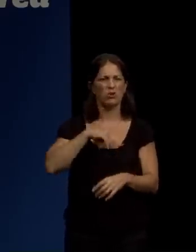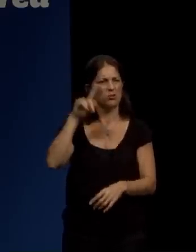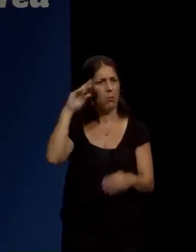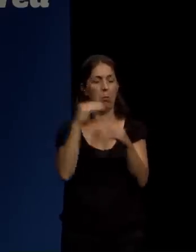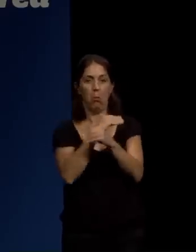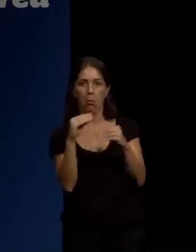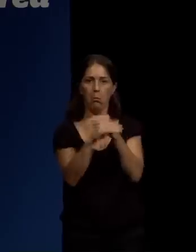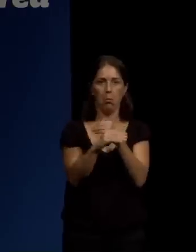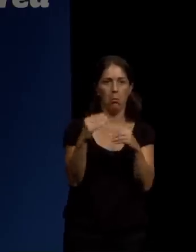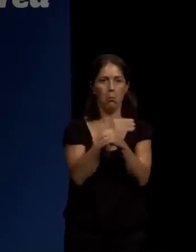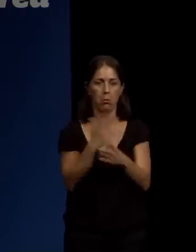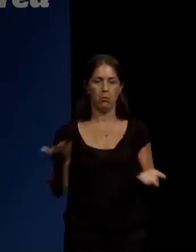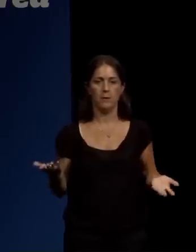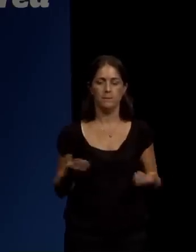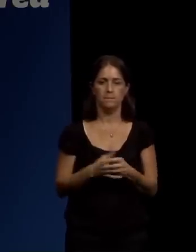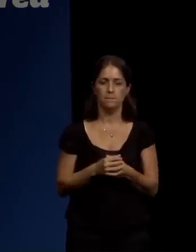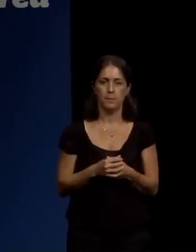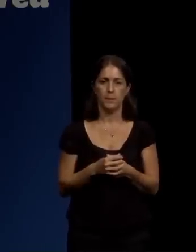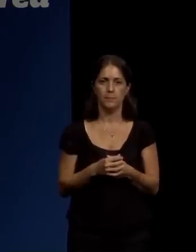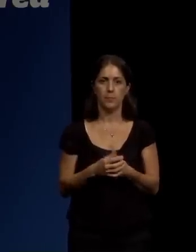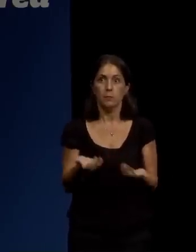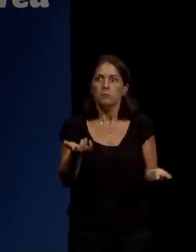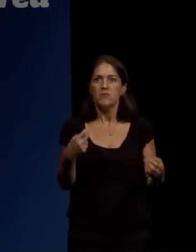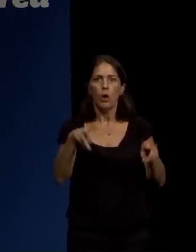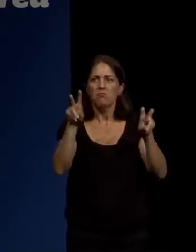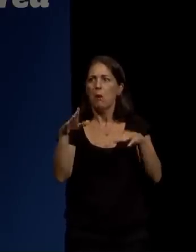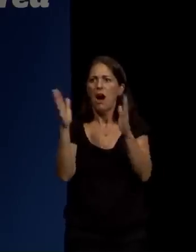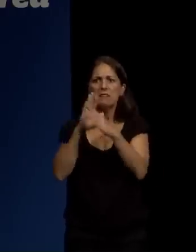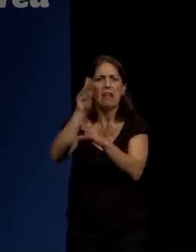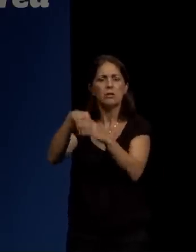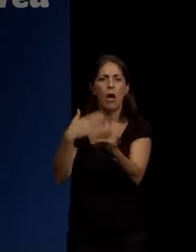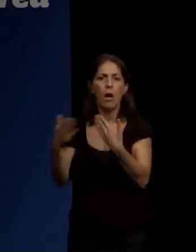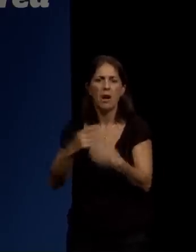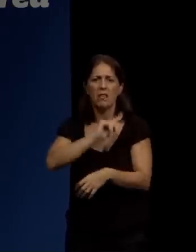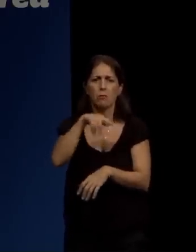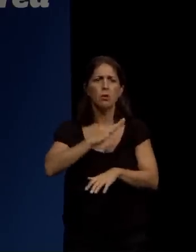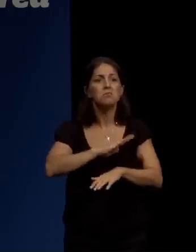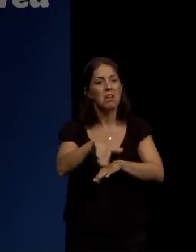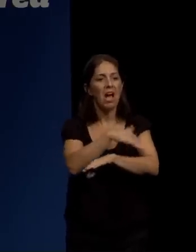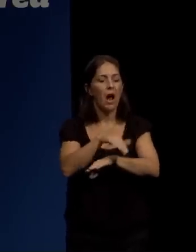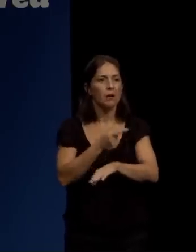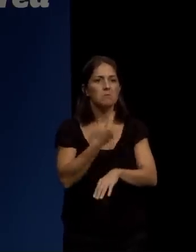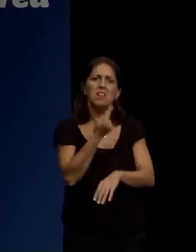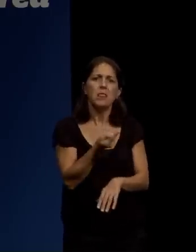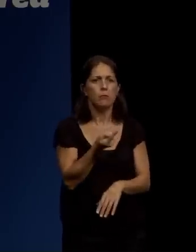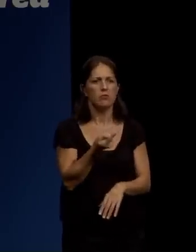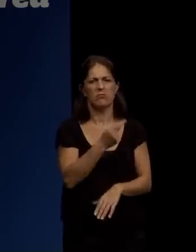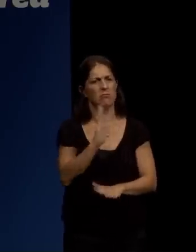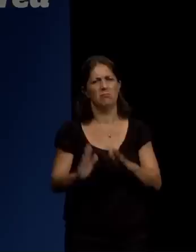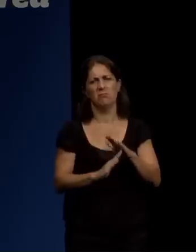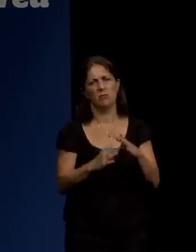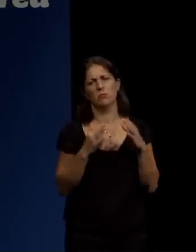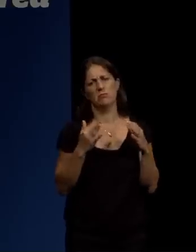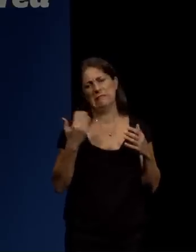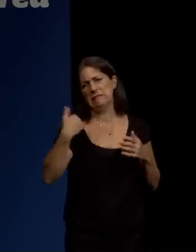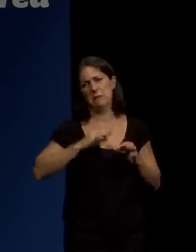e consecuentes con aquilo no que queremos? De que vale falar na casa se non salimos á rúa e dicimos que xa está ben? E